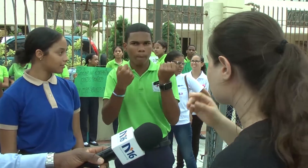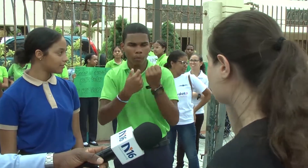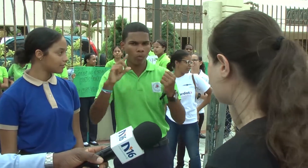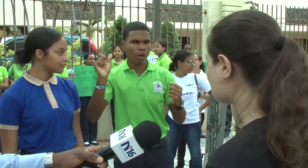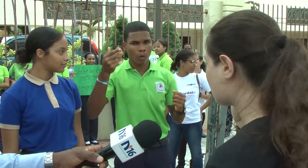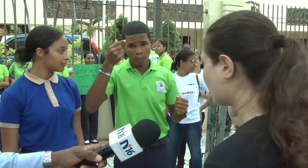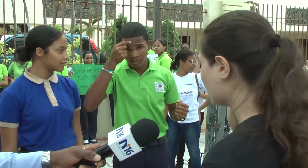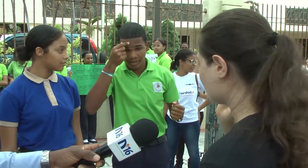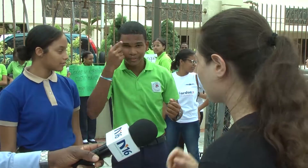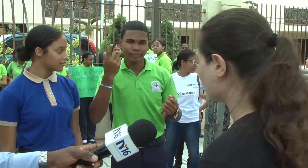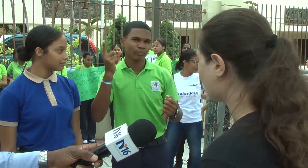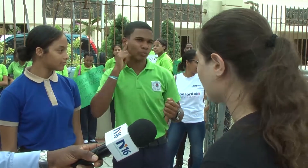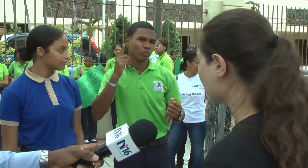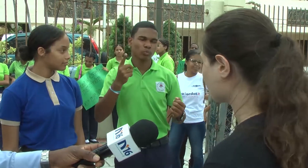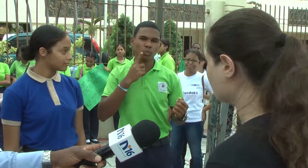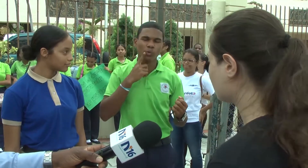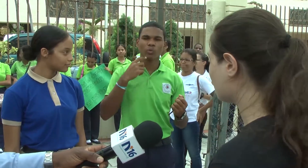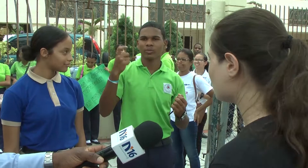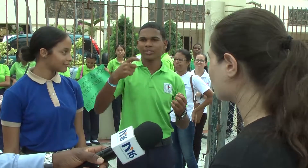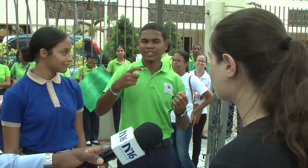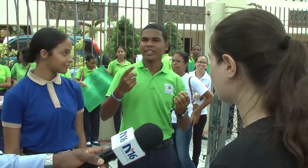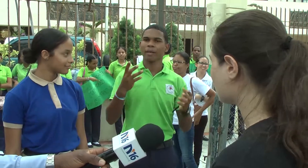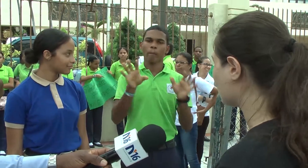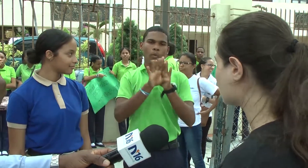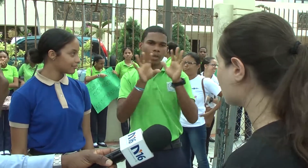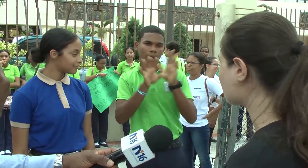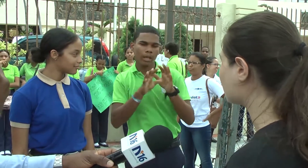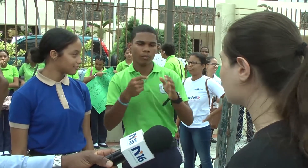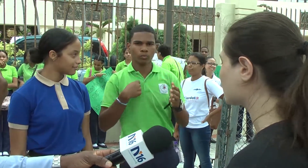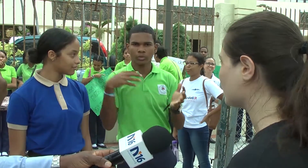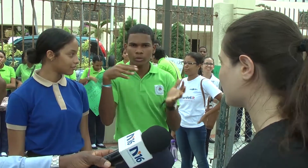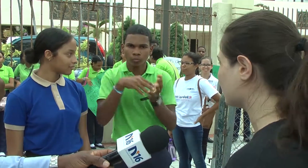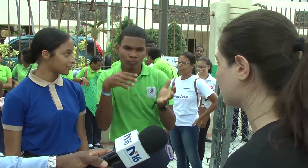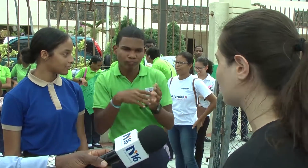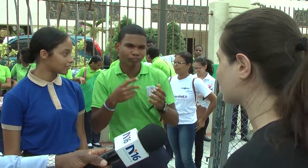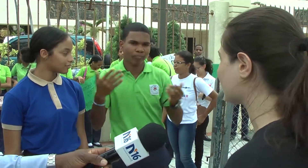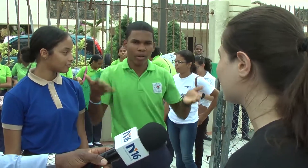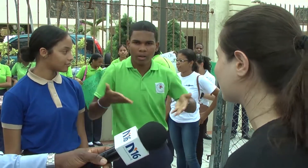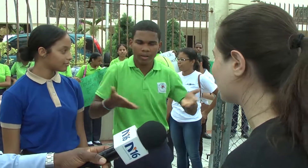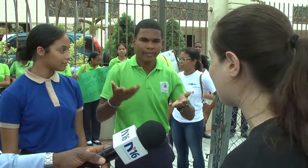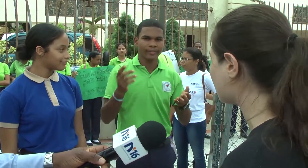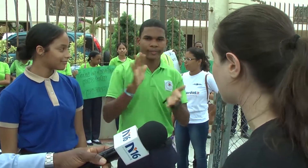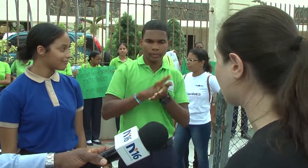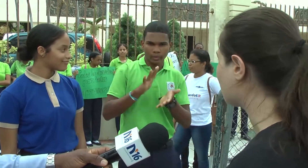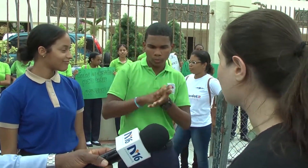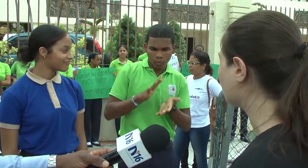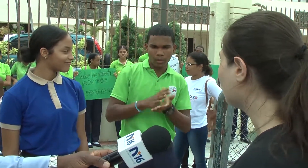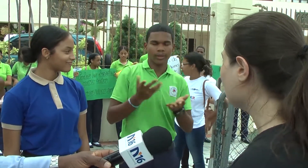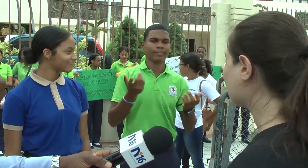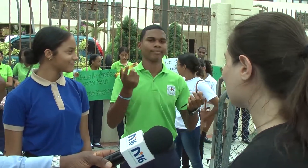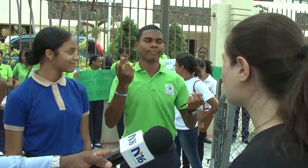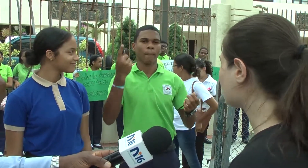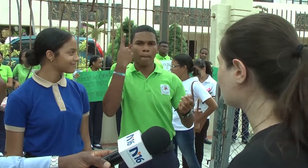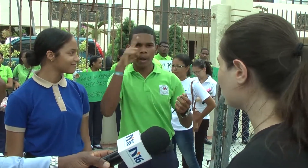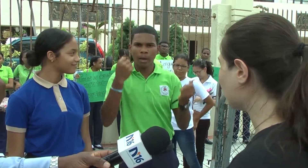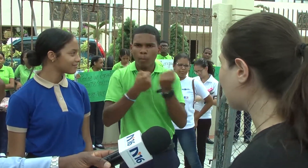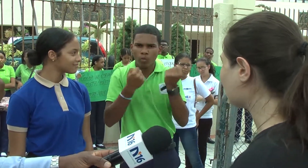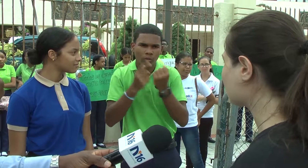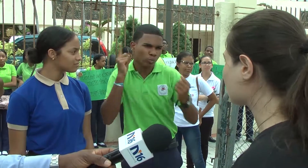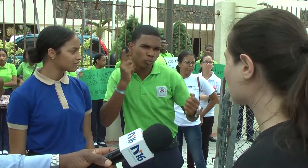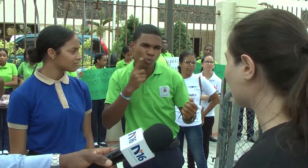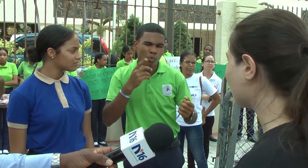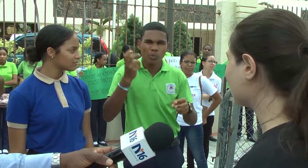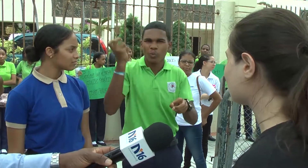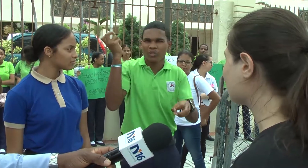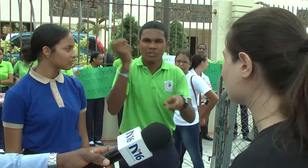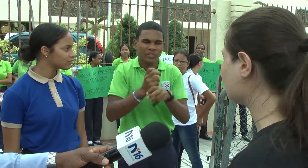porque necesitamos apoyo del gobierno. Somos personas sordas, tenemos nuestras necesidades. Por ejemplo, queremos estudiar en